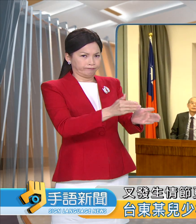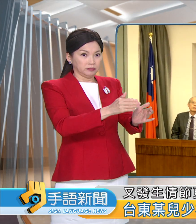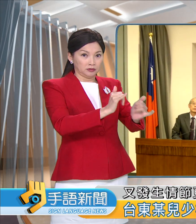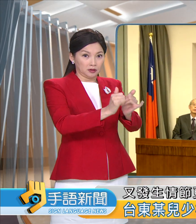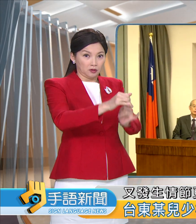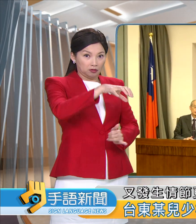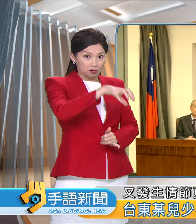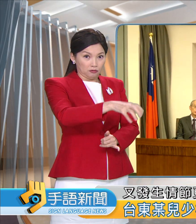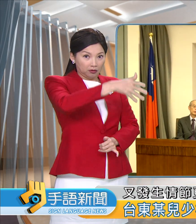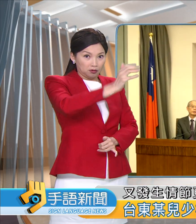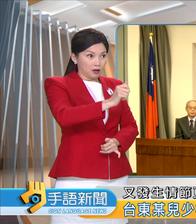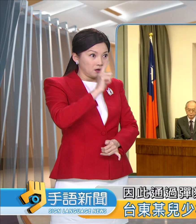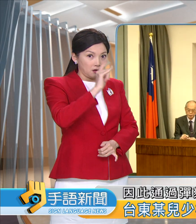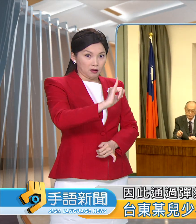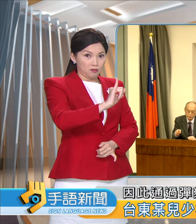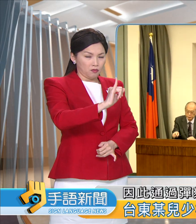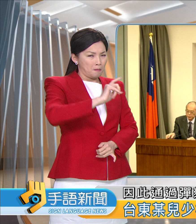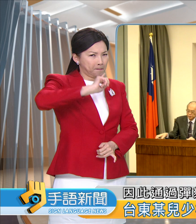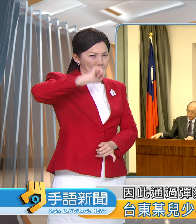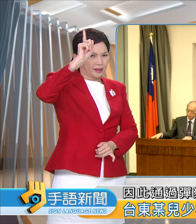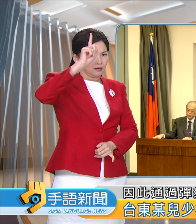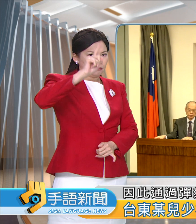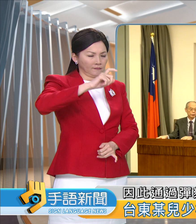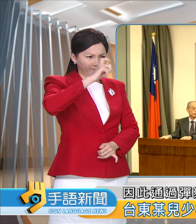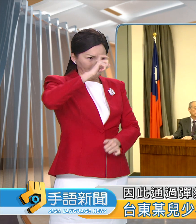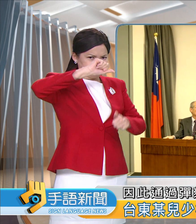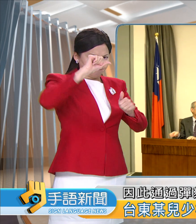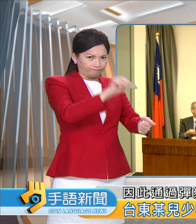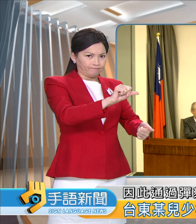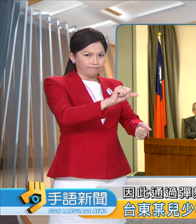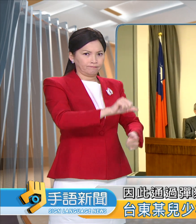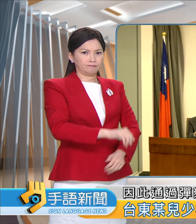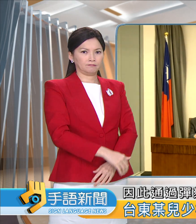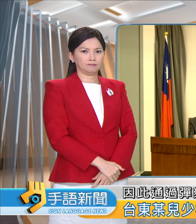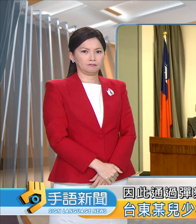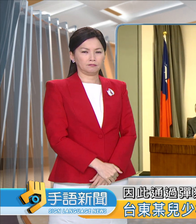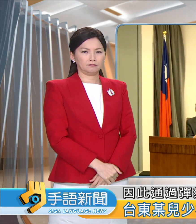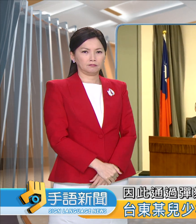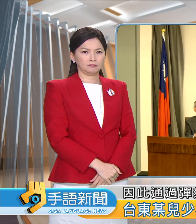案。因此，通过弹劾社会处长陈淑兰。